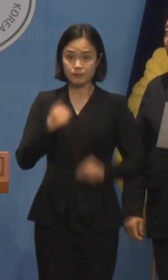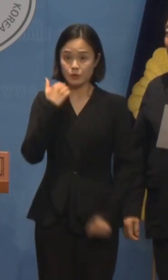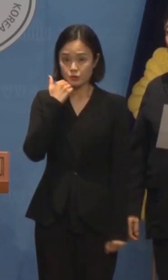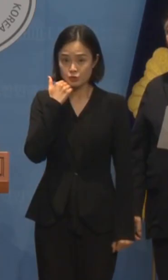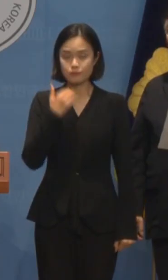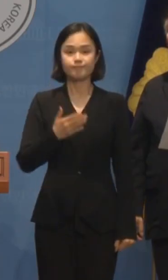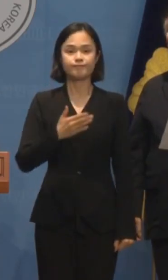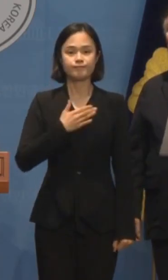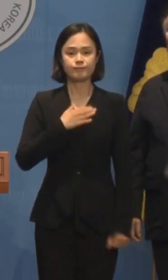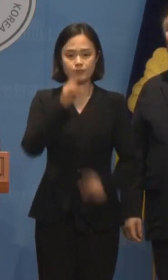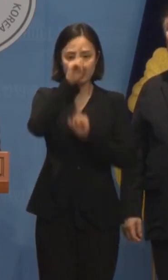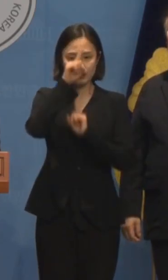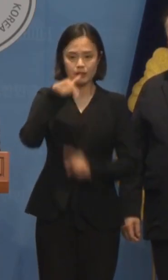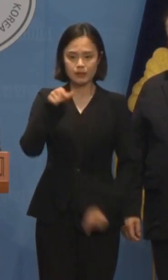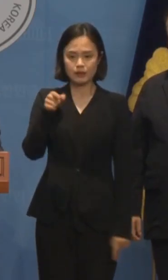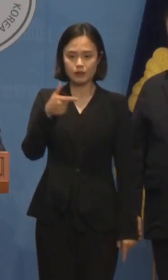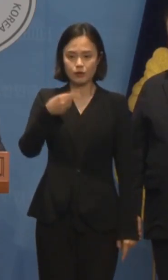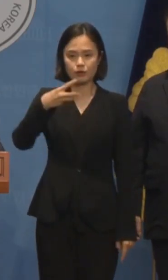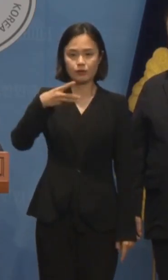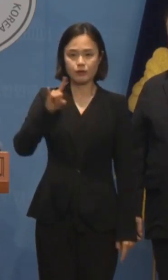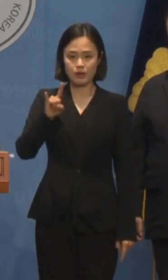저는 이건태 의원입니다.